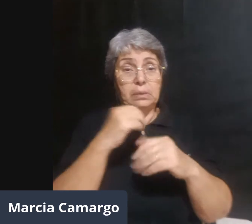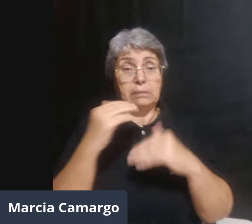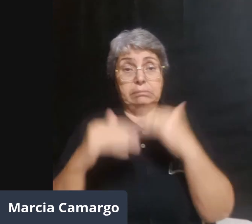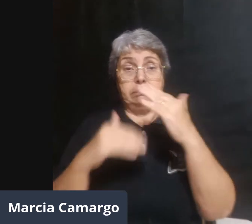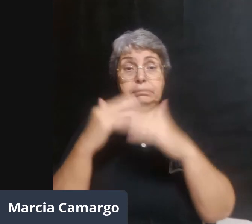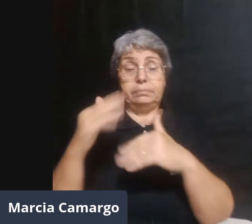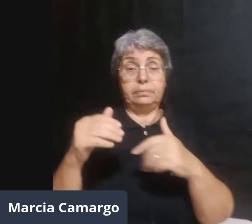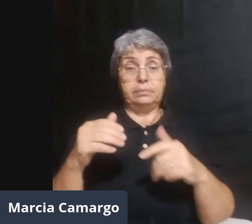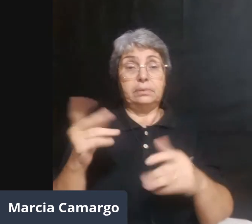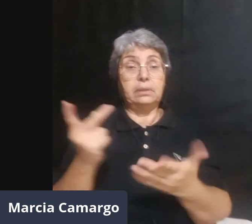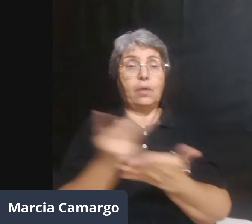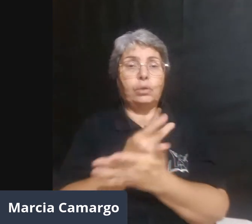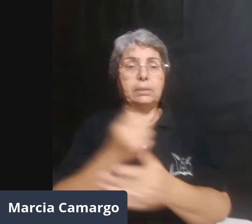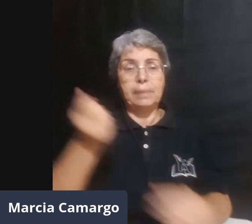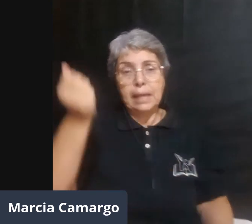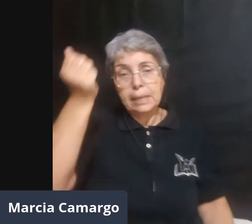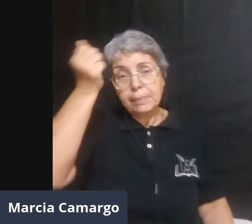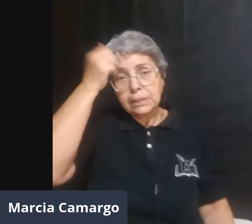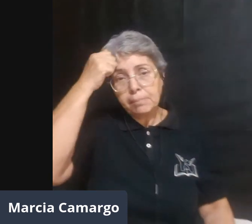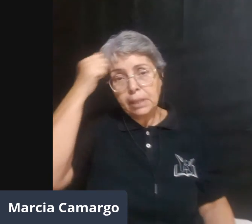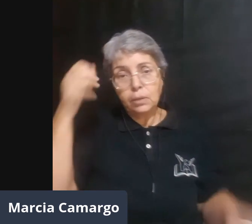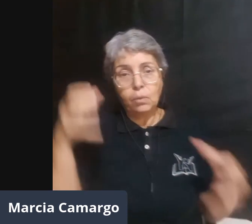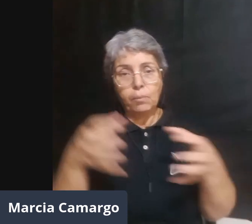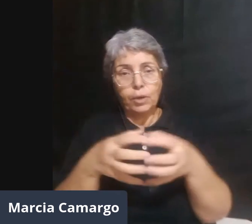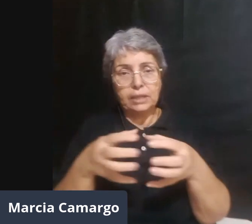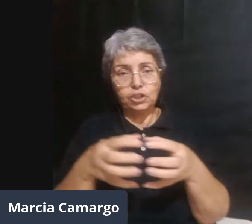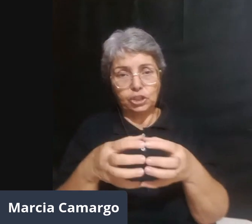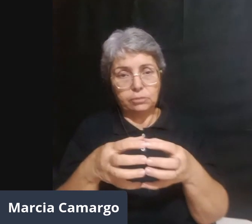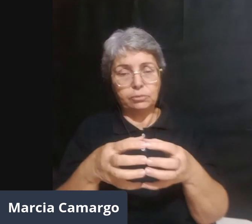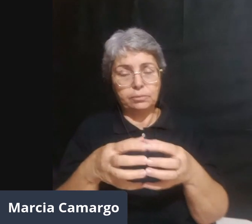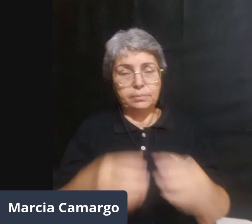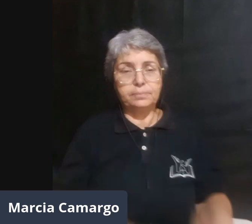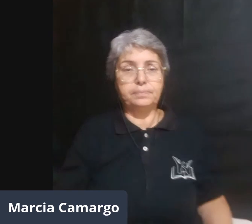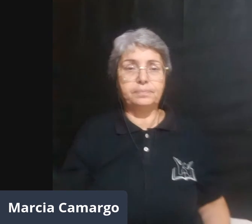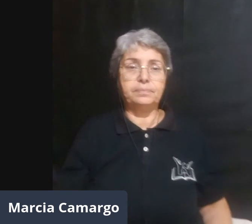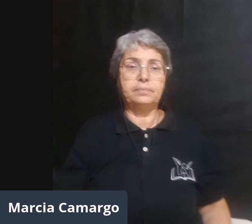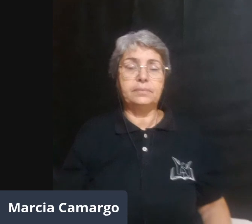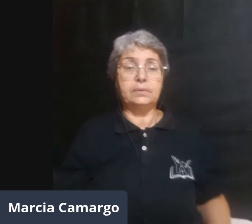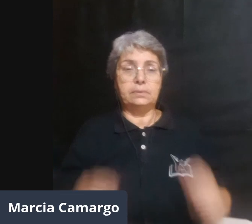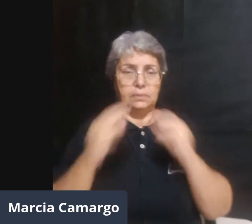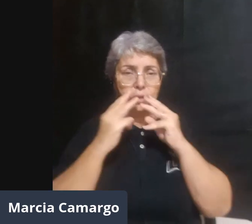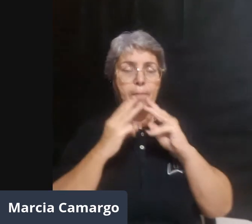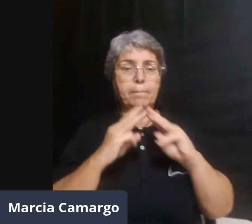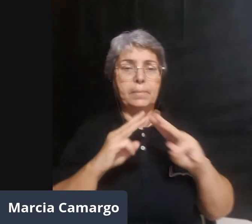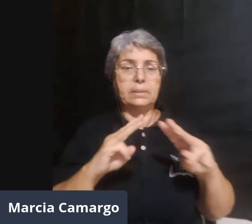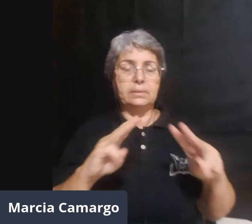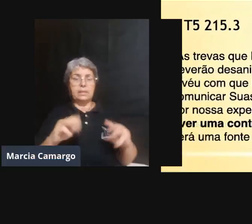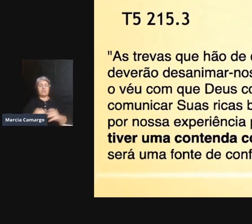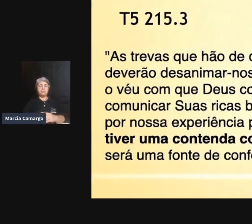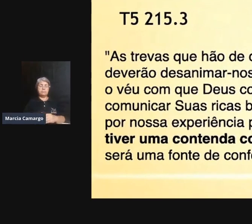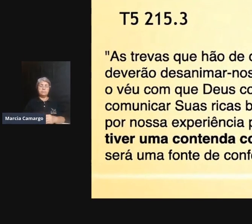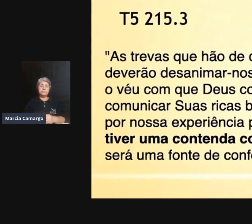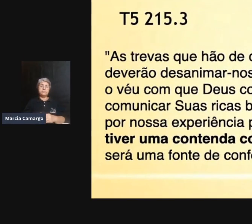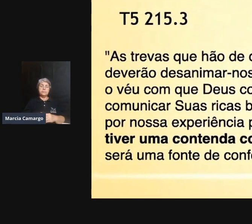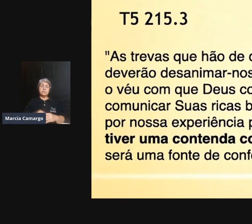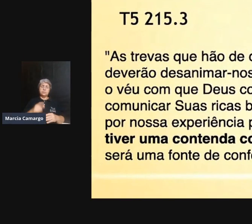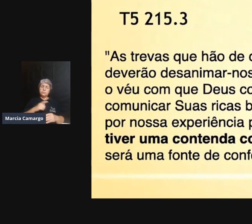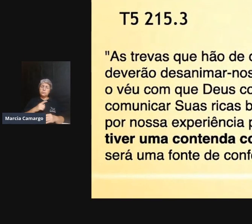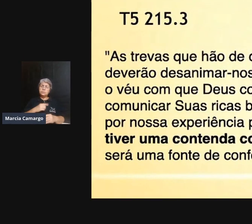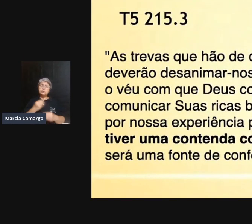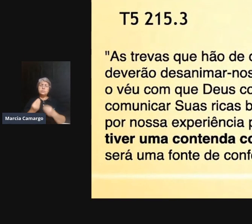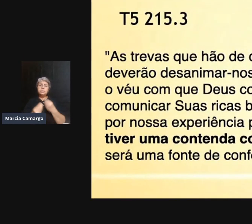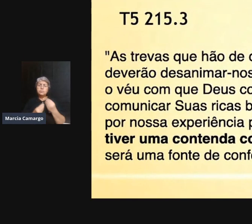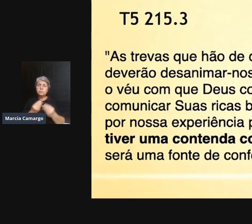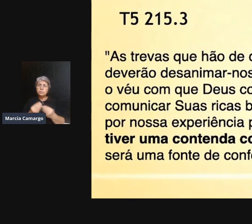sobre um acerto de contas, mas também de esperança. As trevas que hão de cair em nosso caminho não